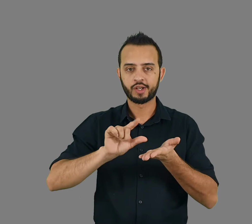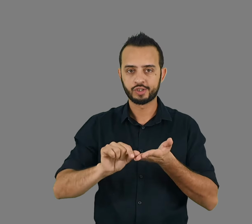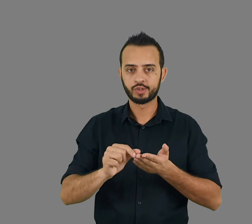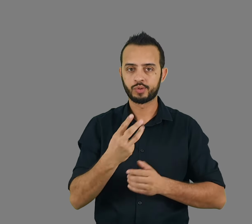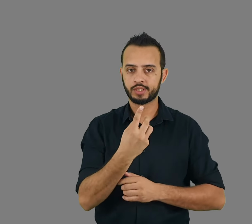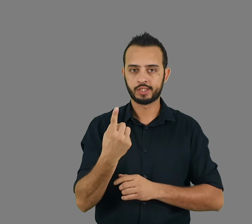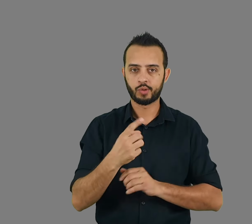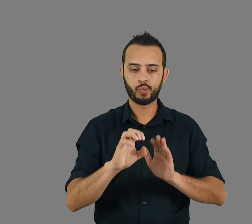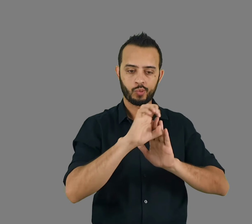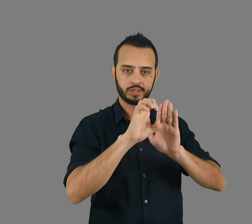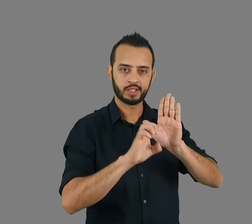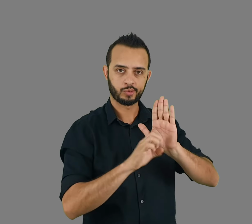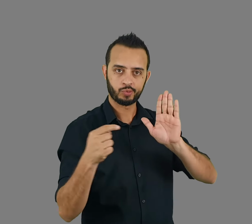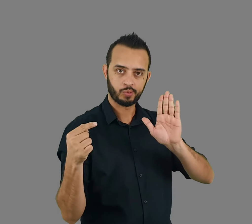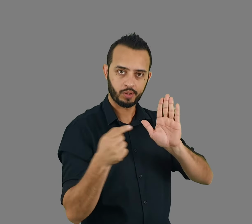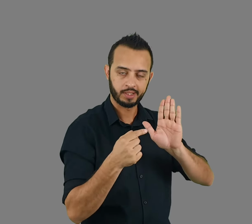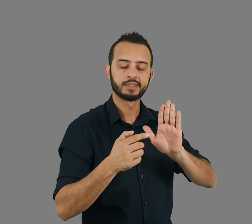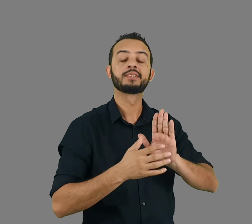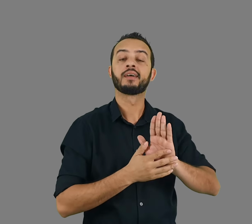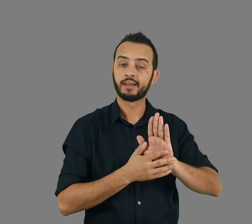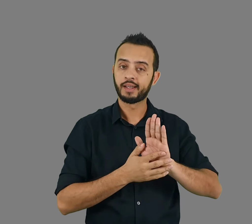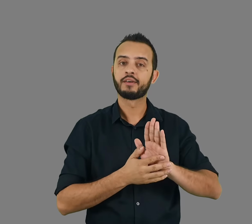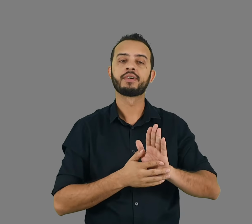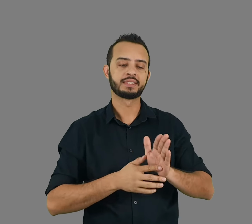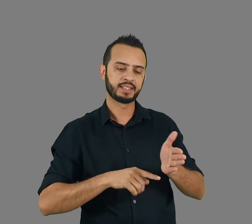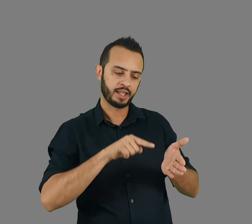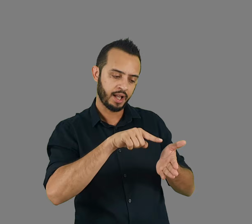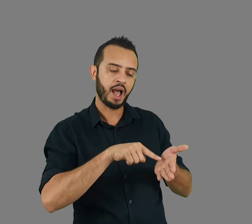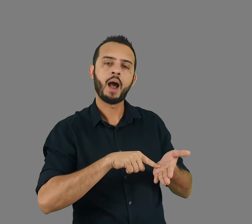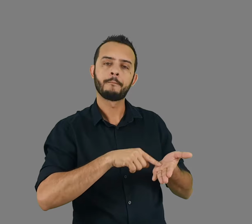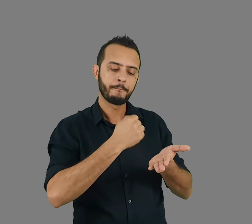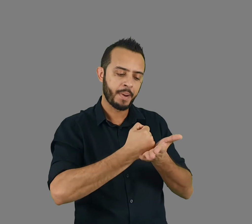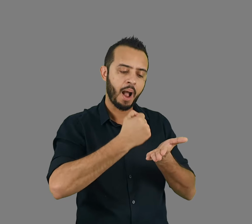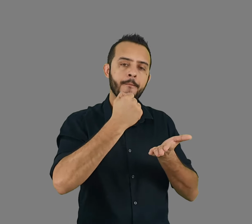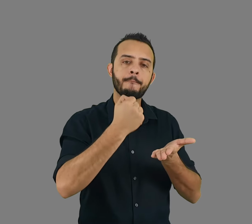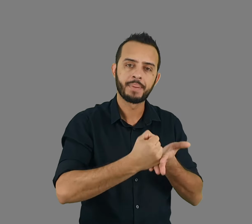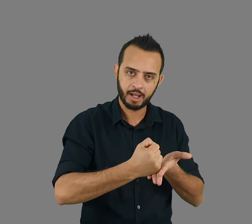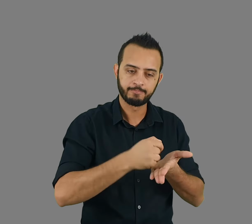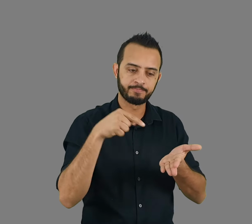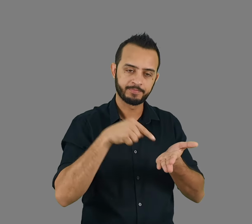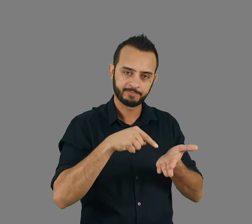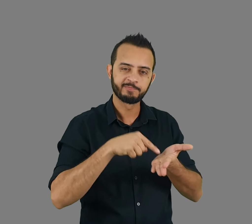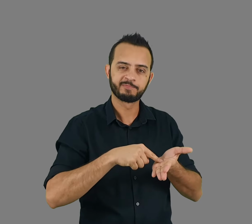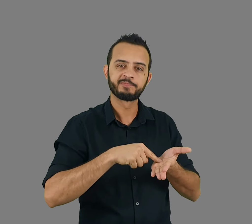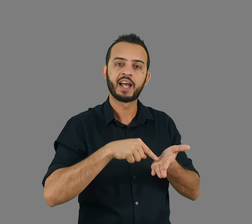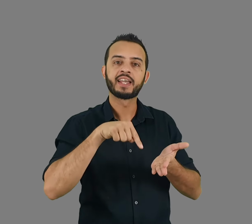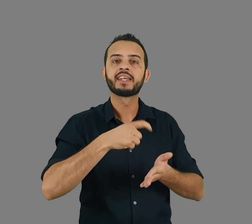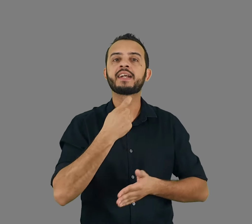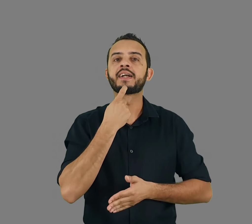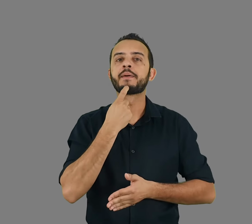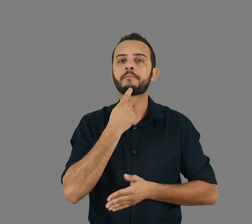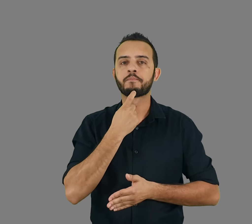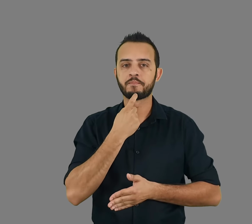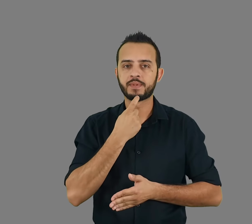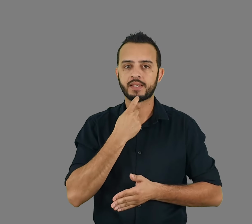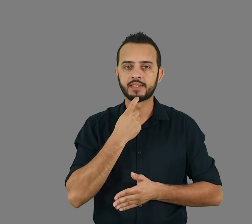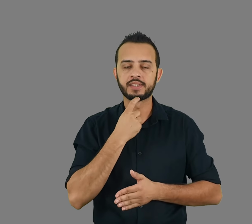Estatuto Social será devidamente registrado no competente cartório de registro civil de pessoas jurídicas